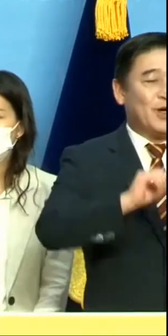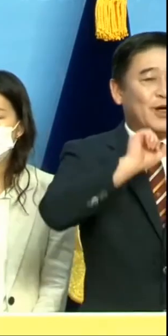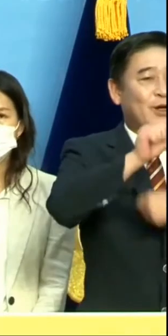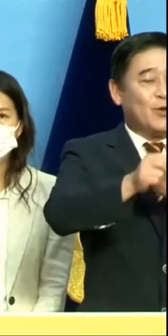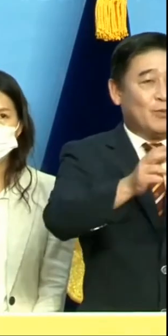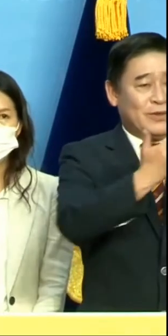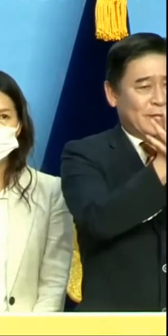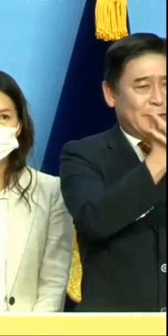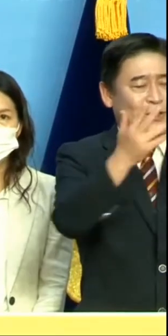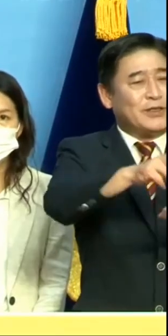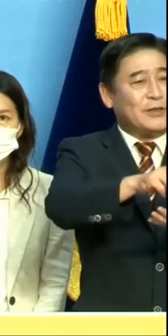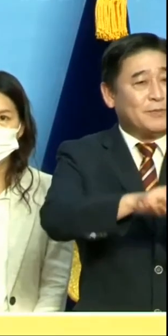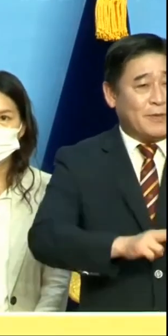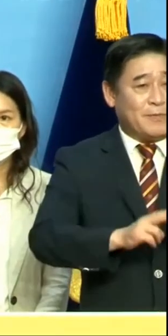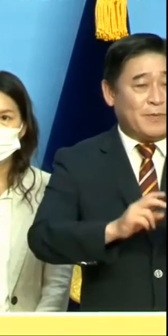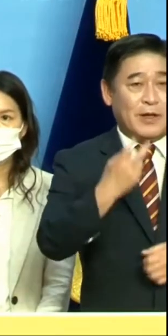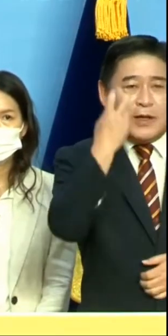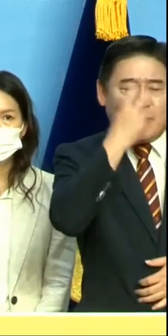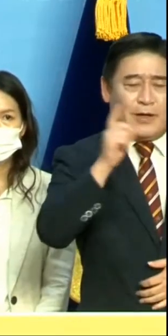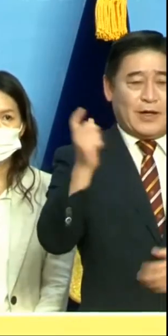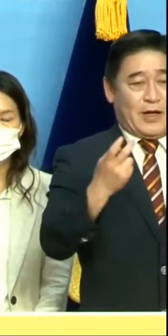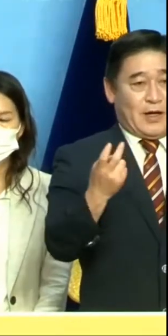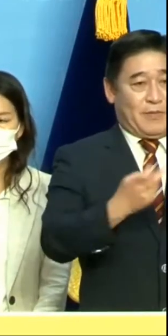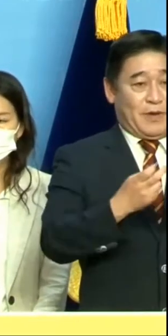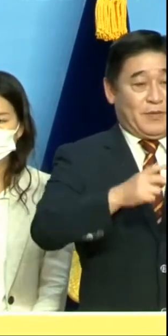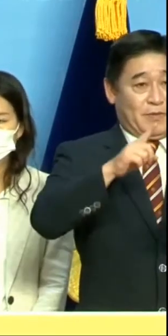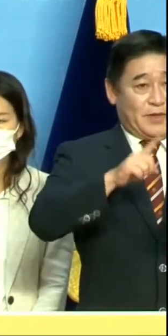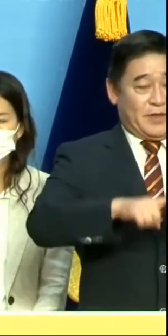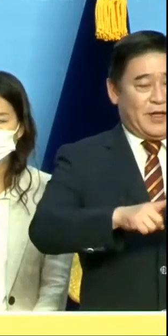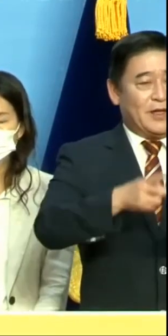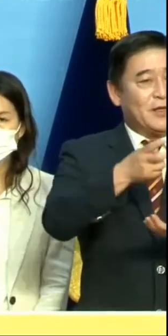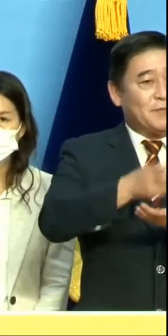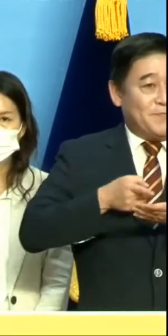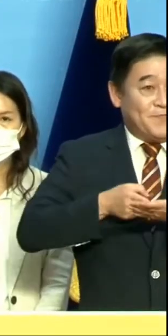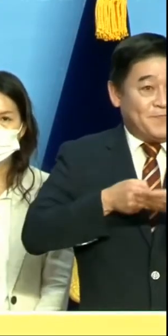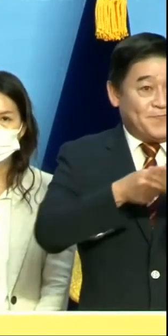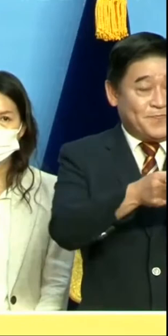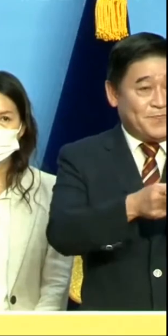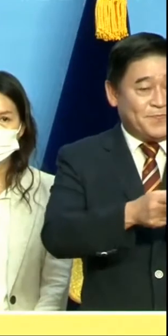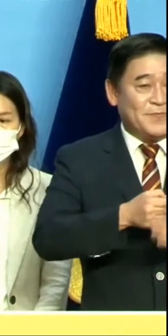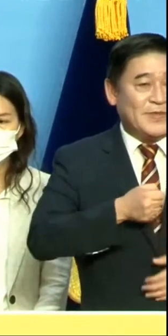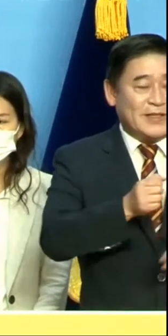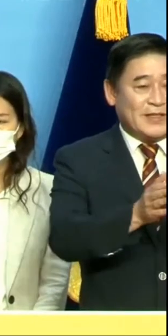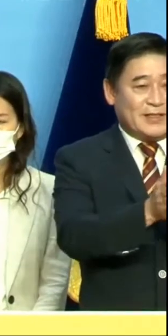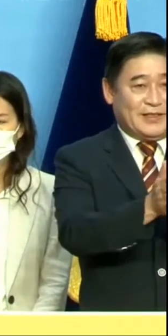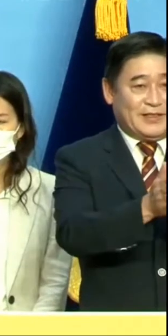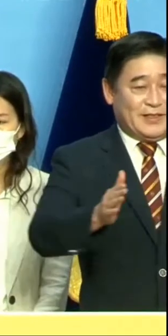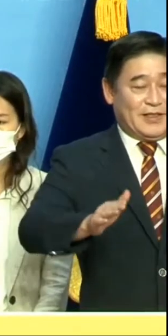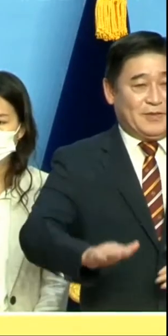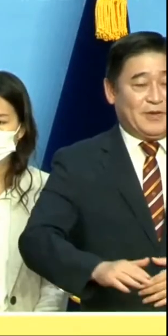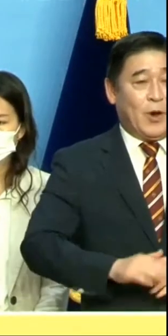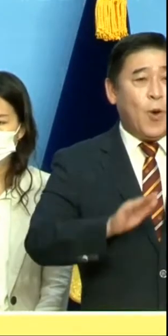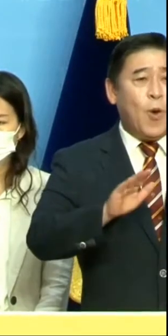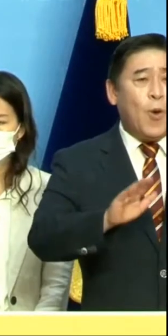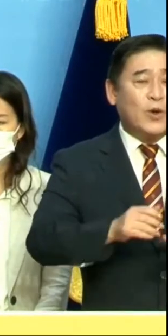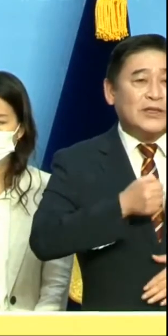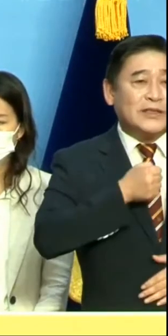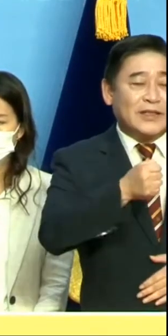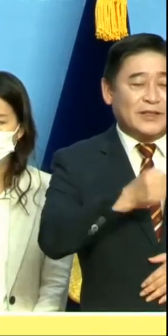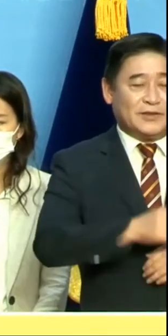한맥 관리 강화 방안 법 법안 발의 기자회견 을 시작하겠습니다 오늘